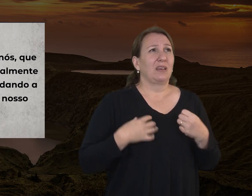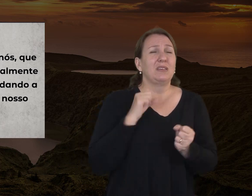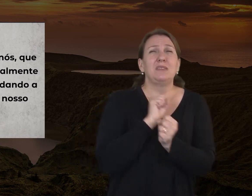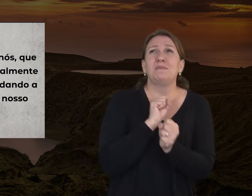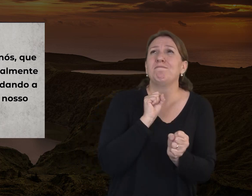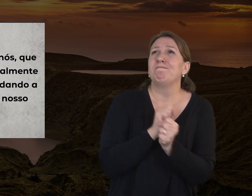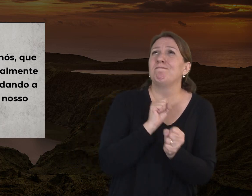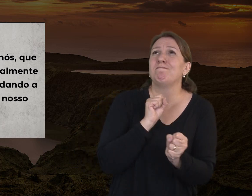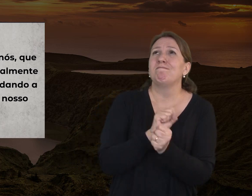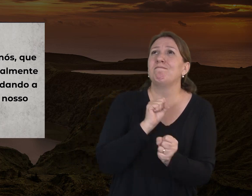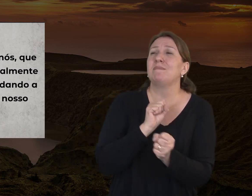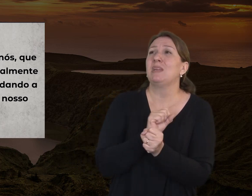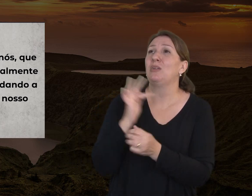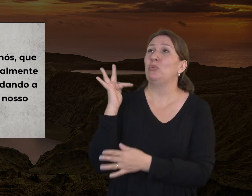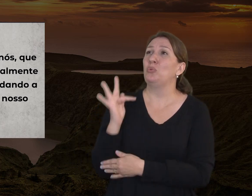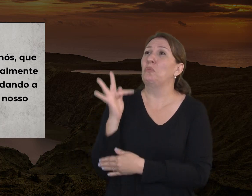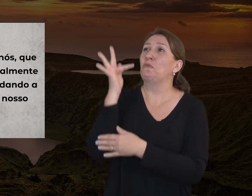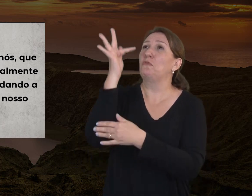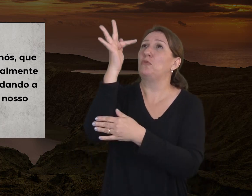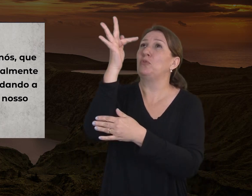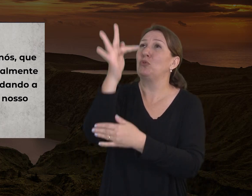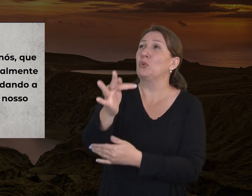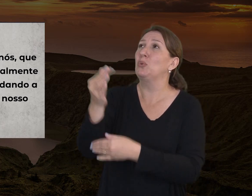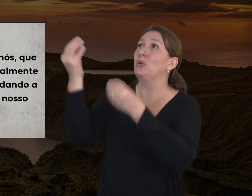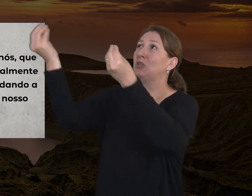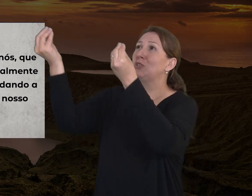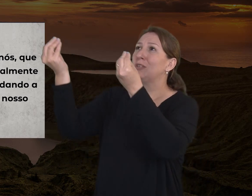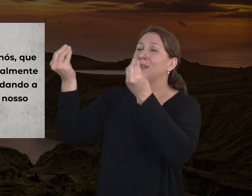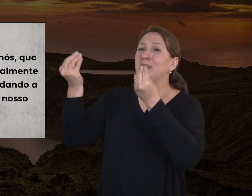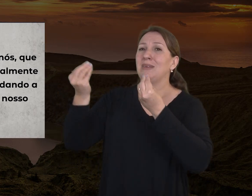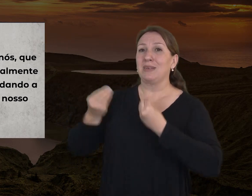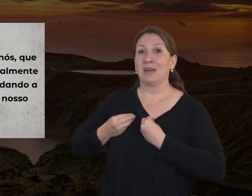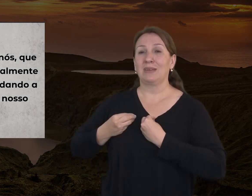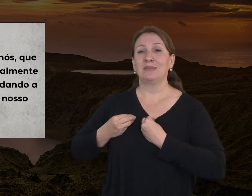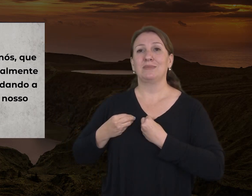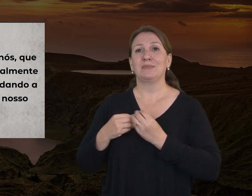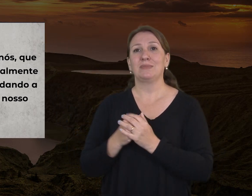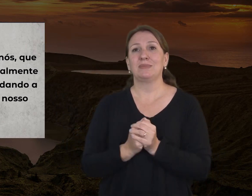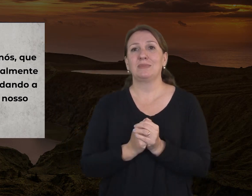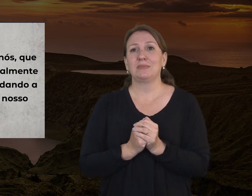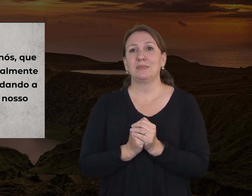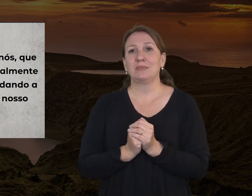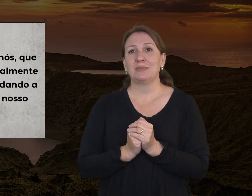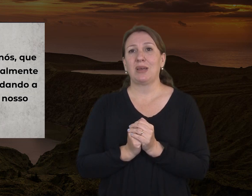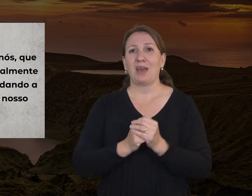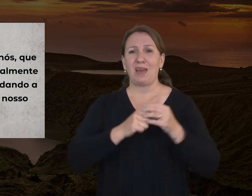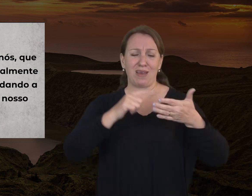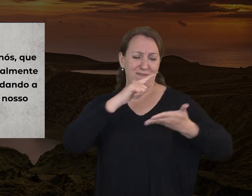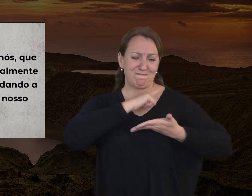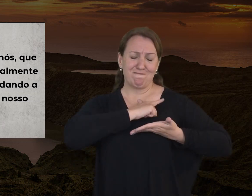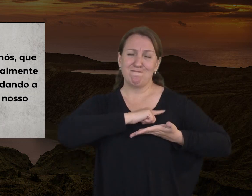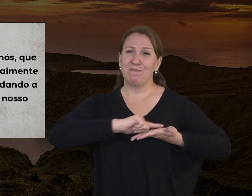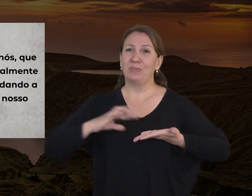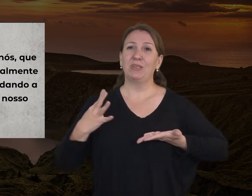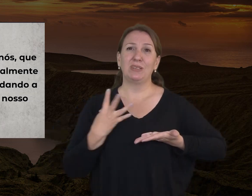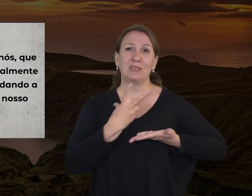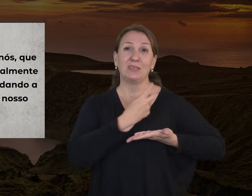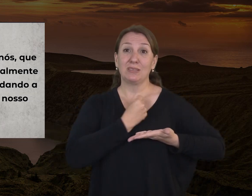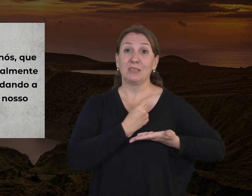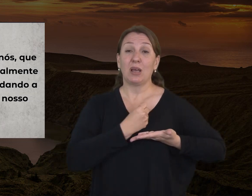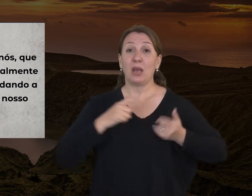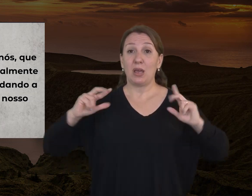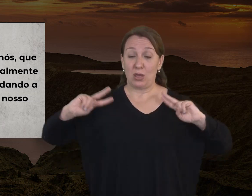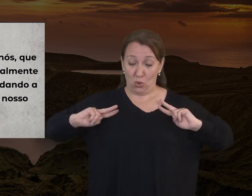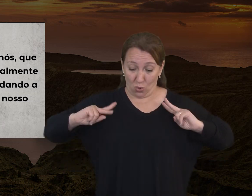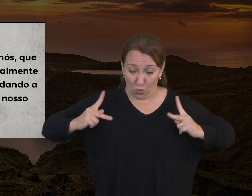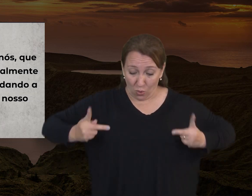quê? Aguardando a filiação. A adoção de filhos aqui é filiação, a redenção do nosso corpo.